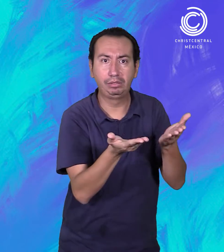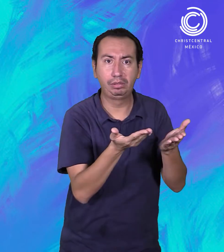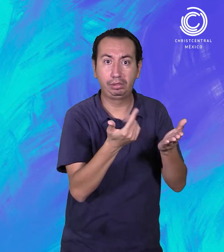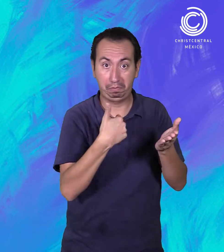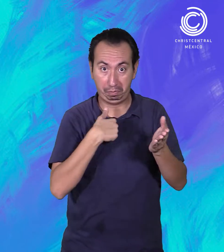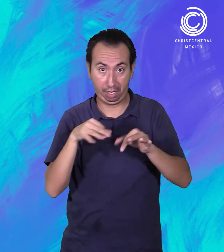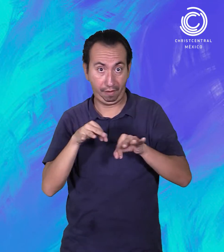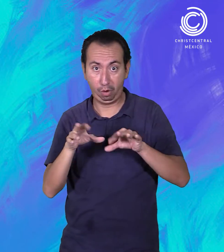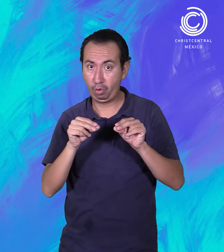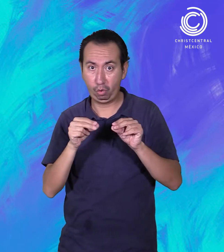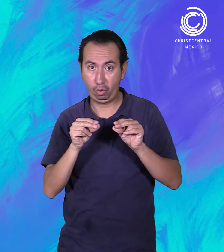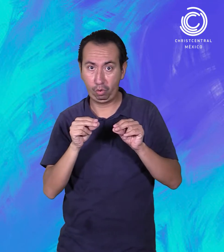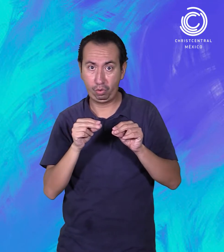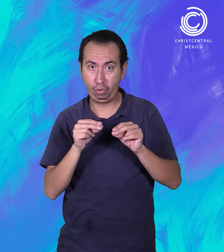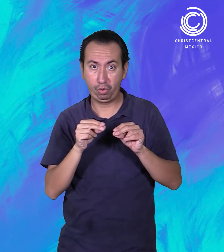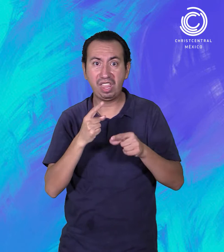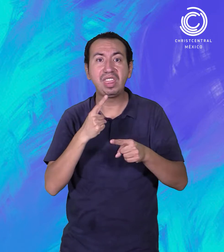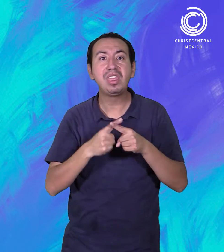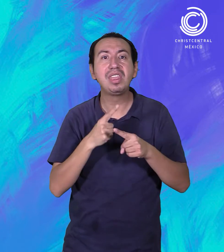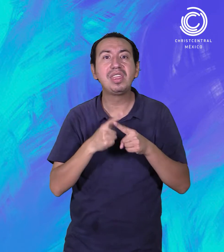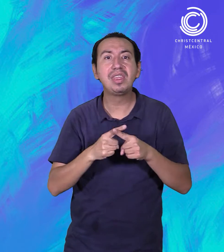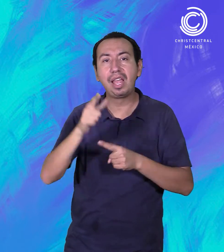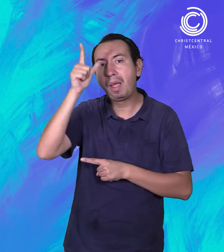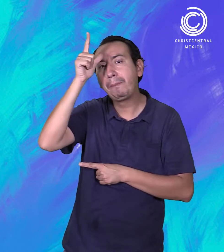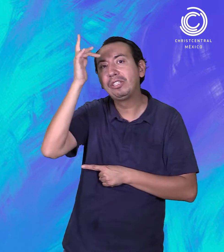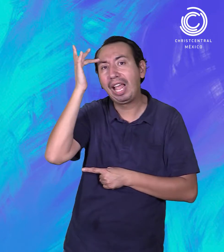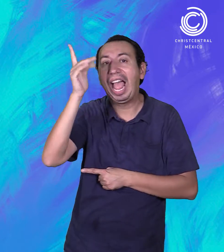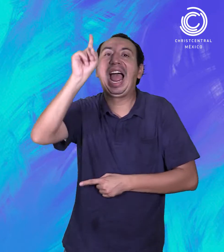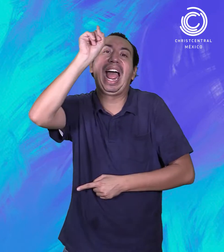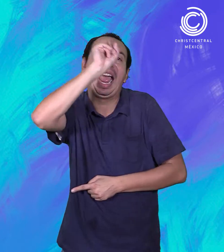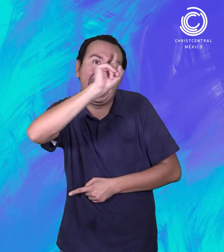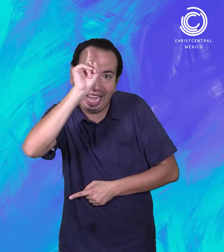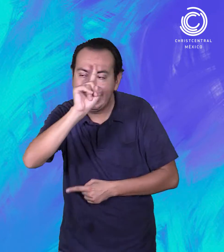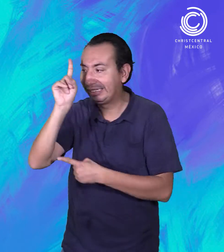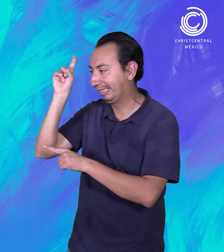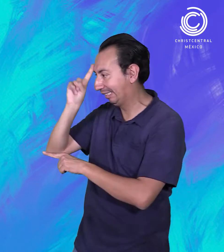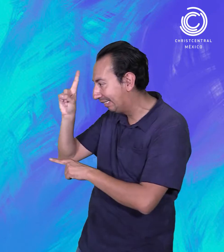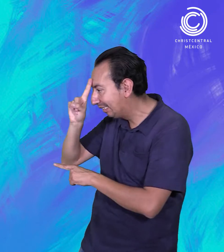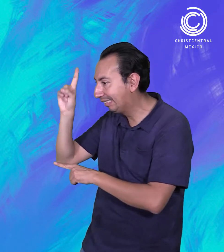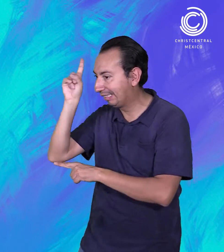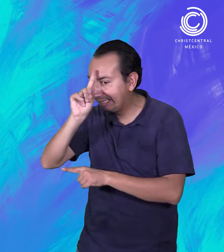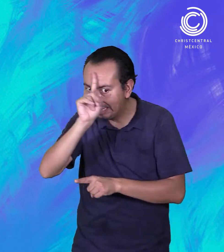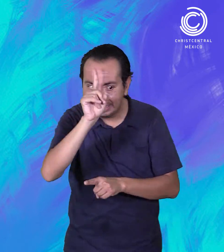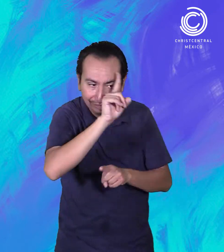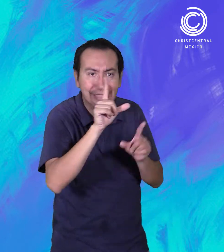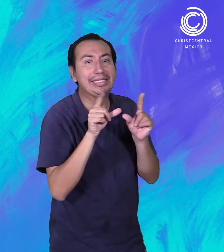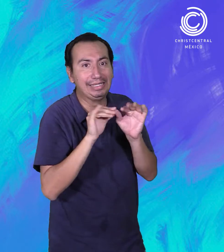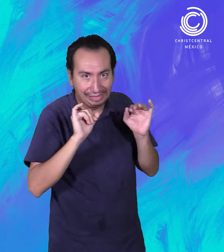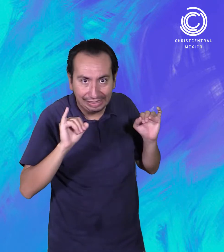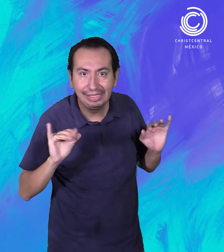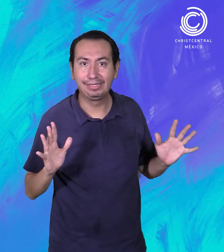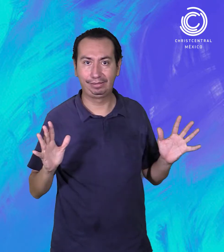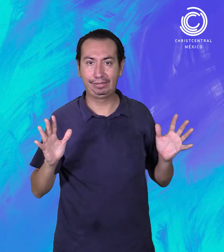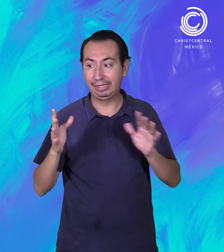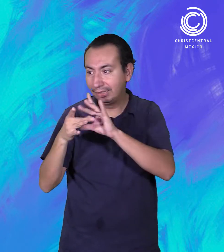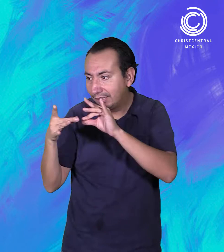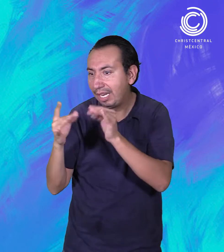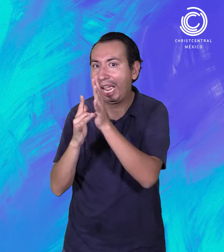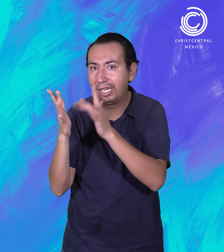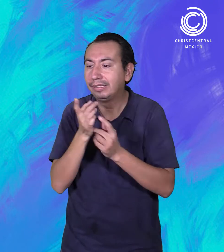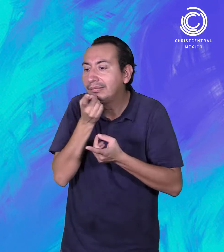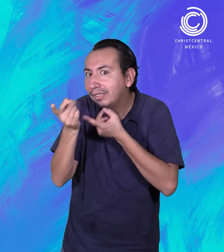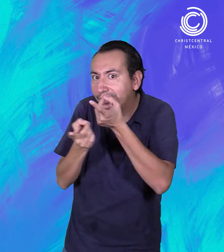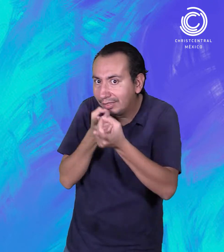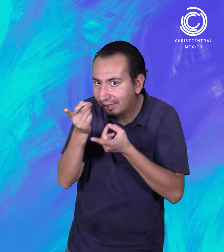son pecadores. Y nosotros aconsejamos a la gente, nosotros animamos a la gente, nosotros le compartimos el Evangelio a la